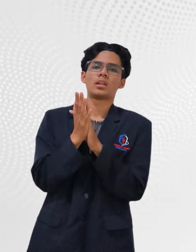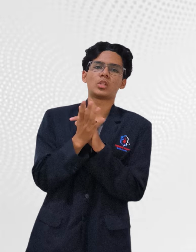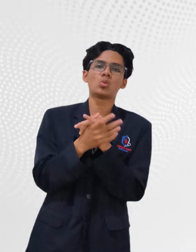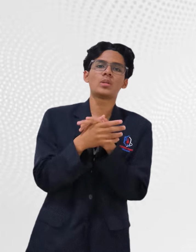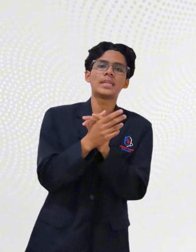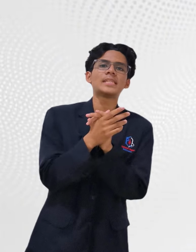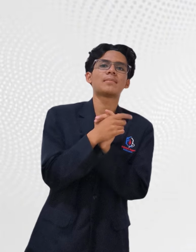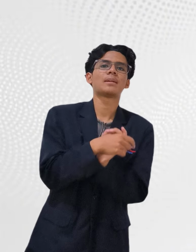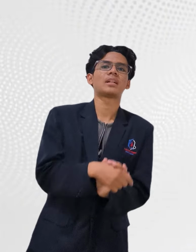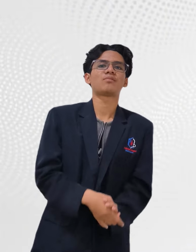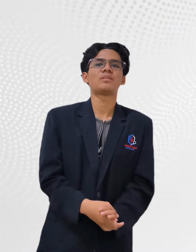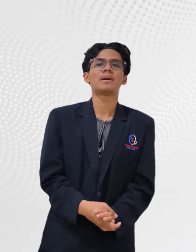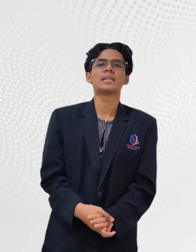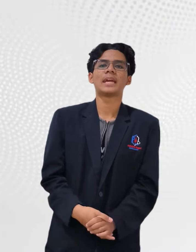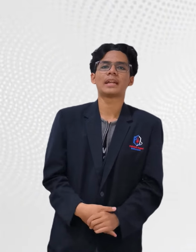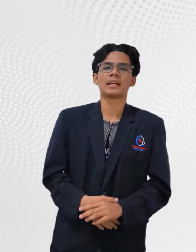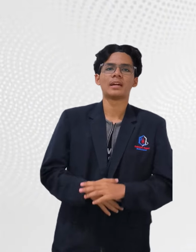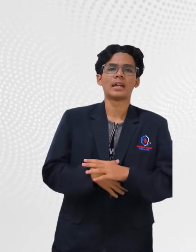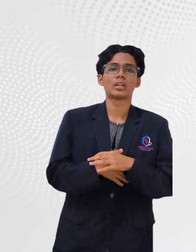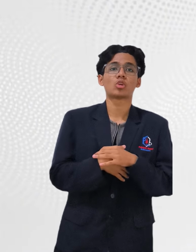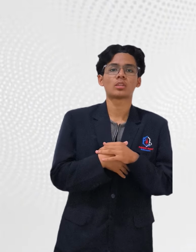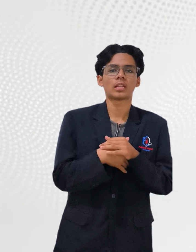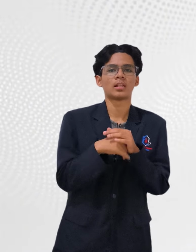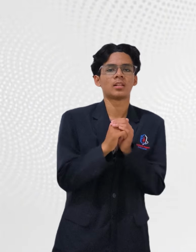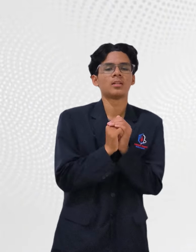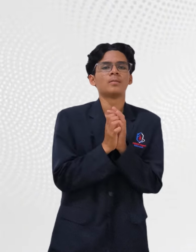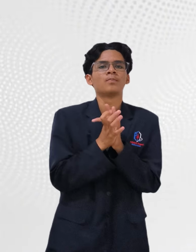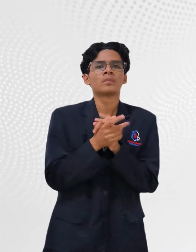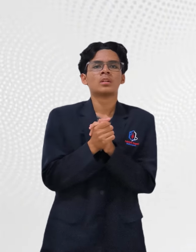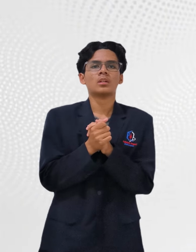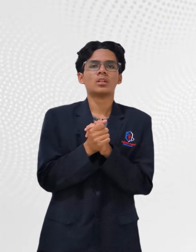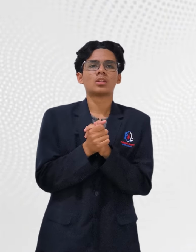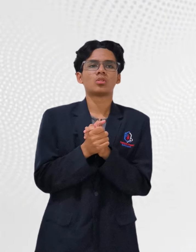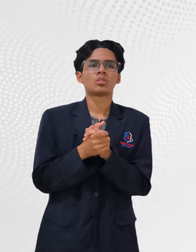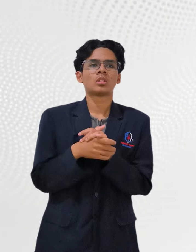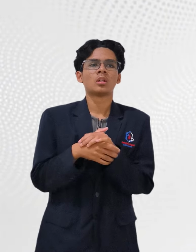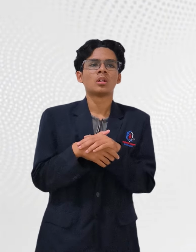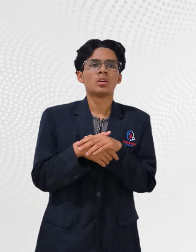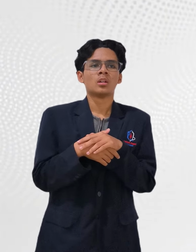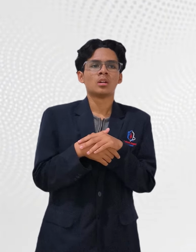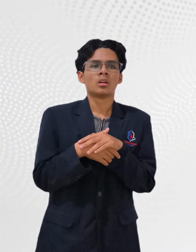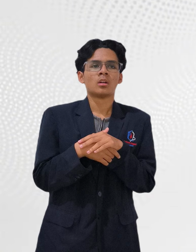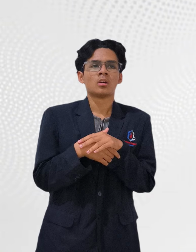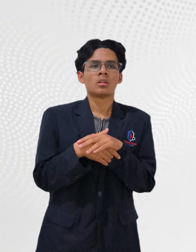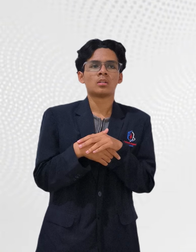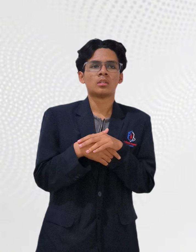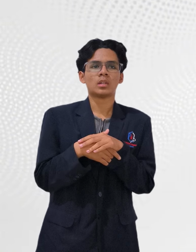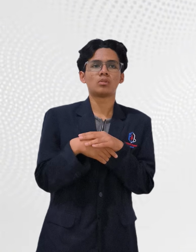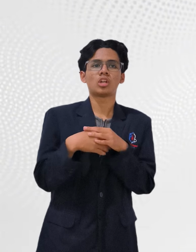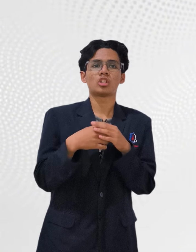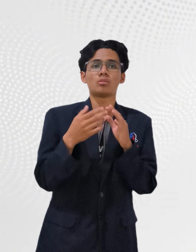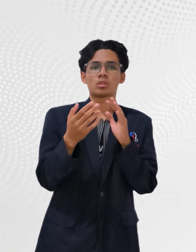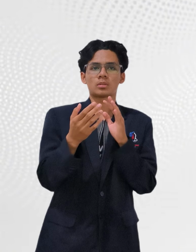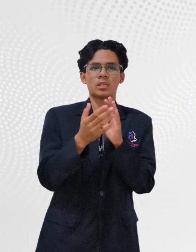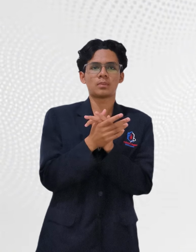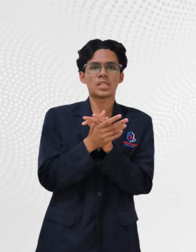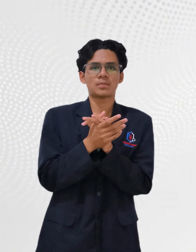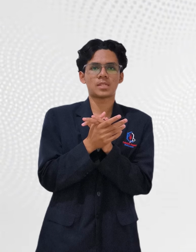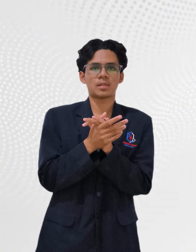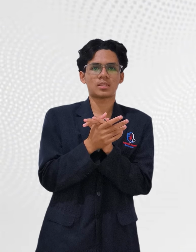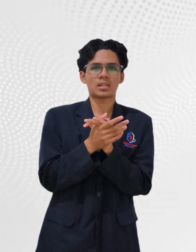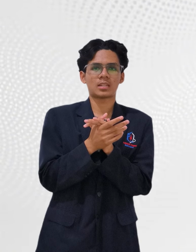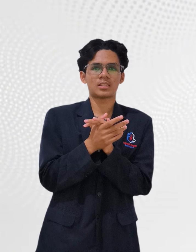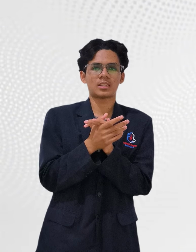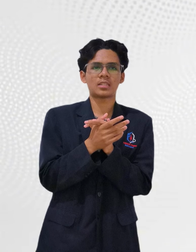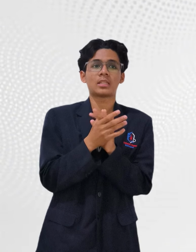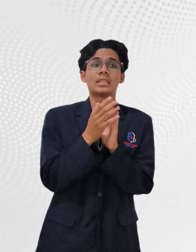juga, yaitu I sama dengan V bagi R total. Terus dengan menggunakan Ohm dan